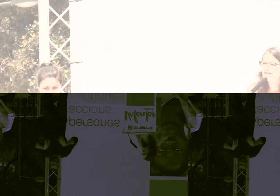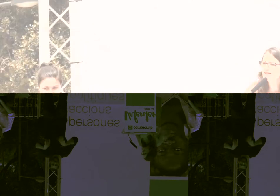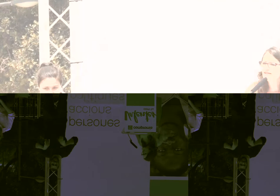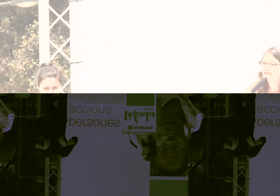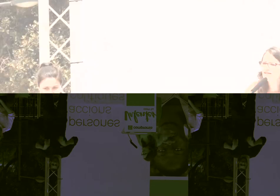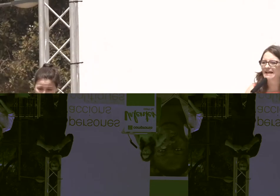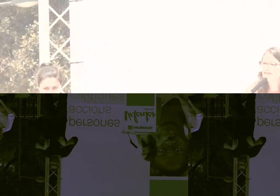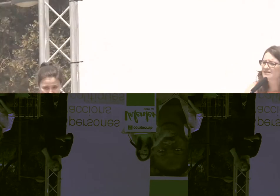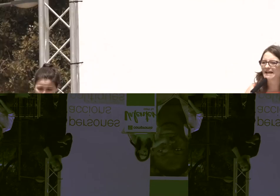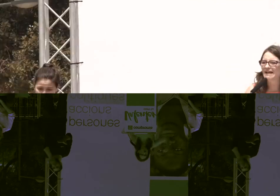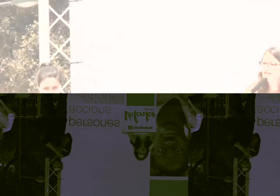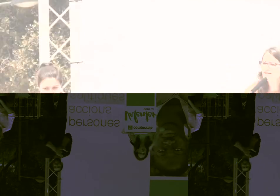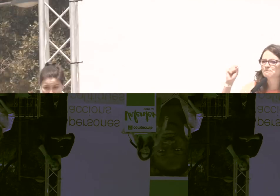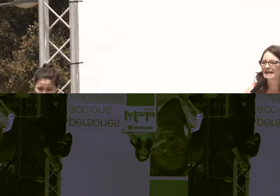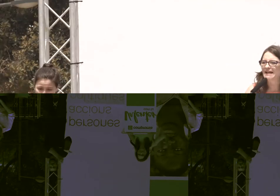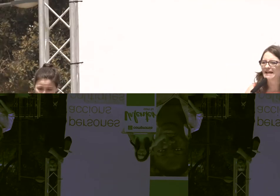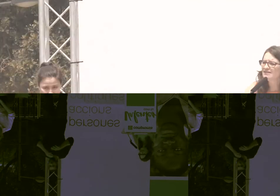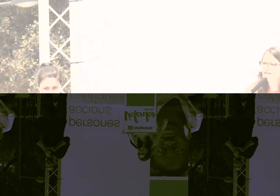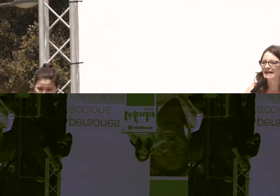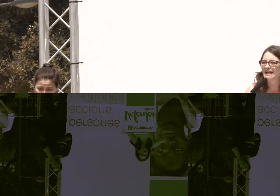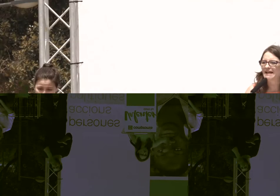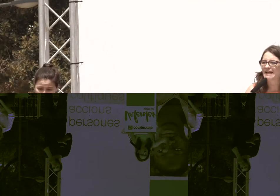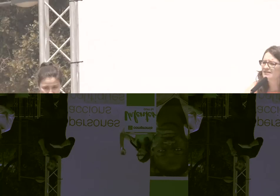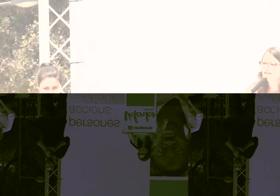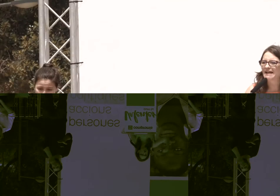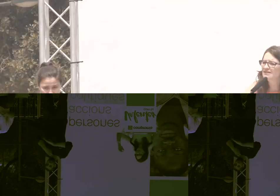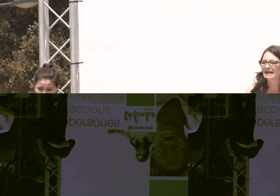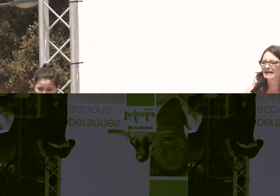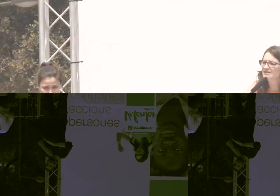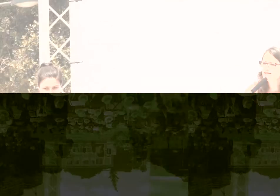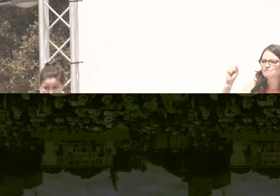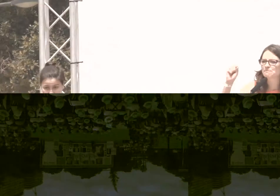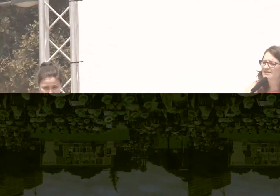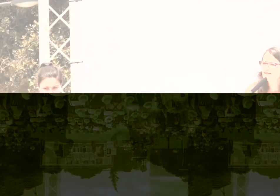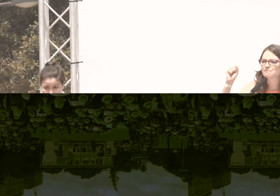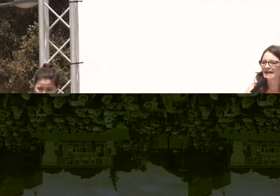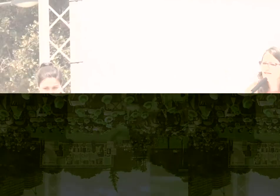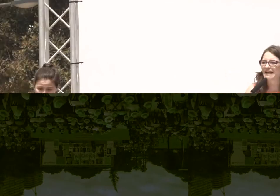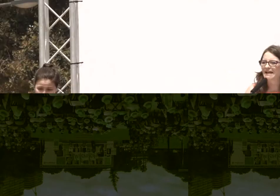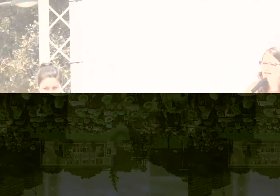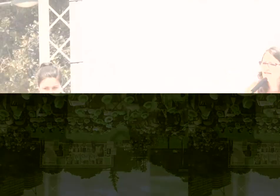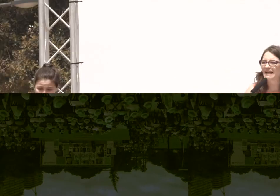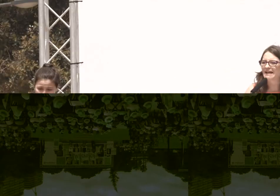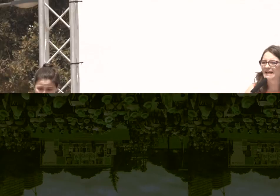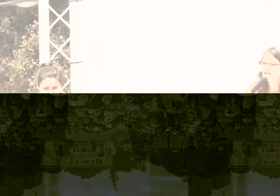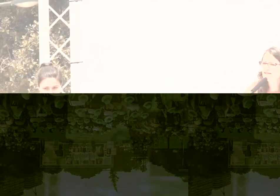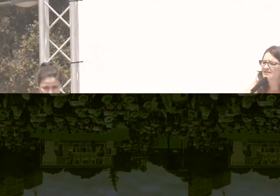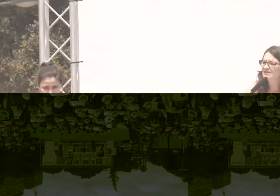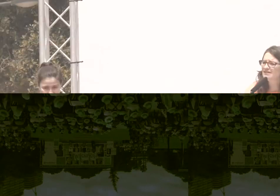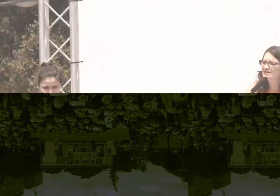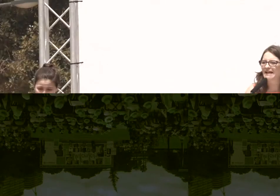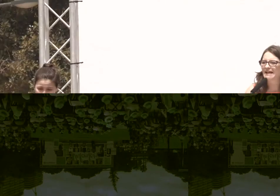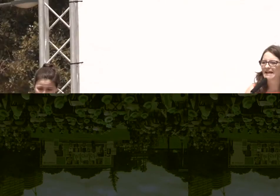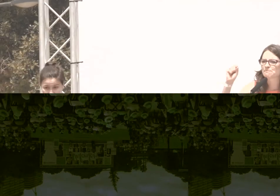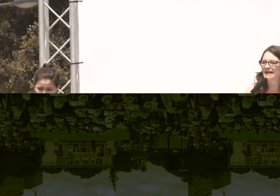demanant inversions com el corredor mediterrani, no el corredor central, el corredor mediterrani, que ho tinga ben clar el